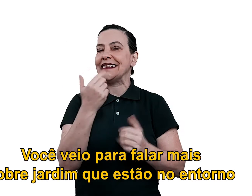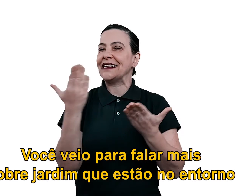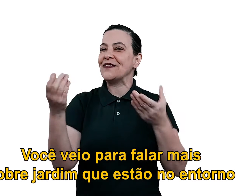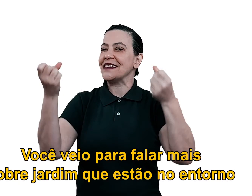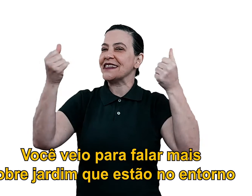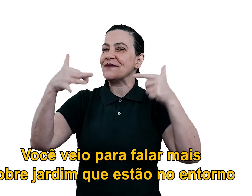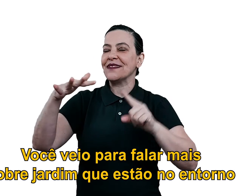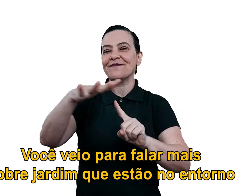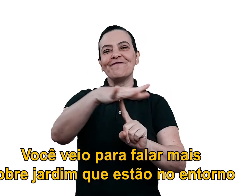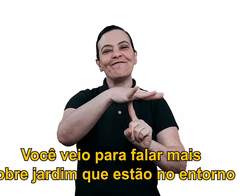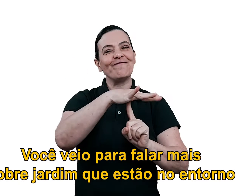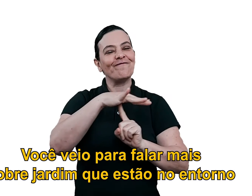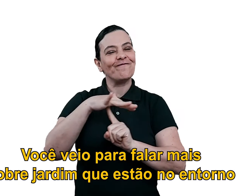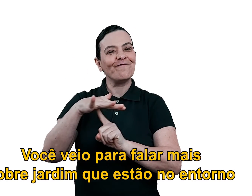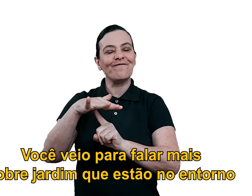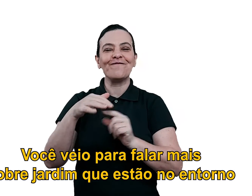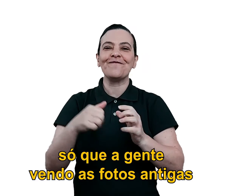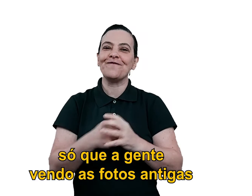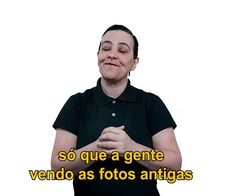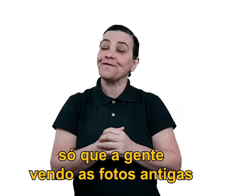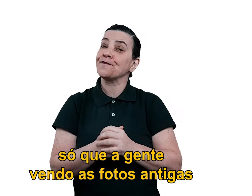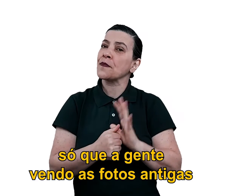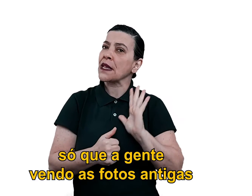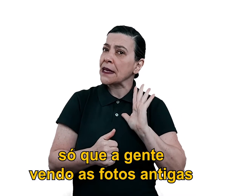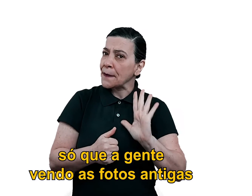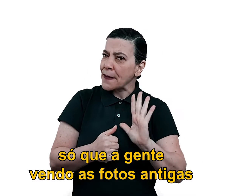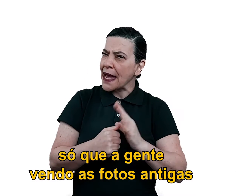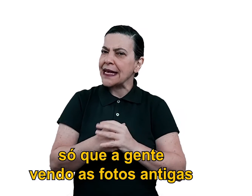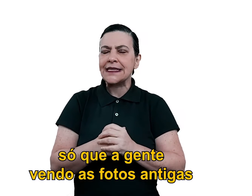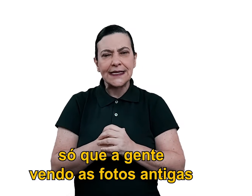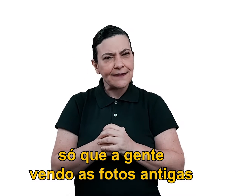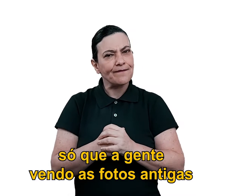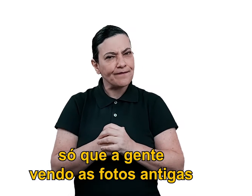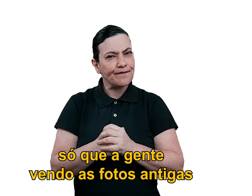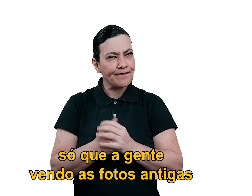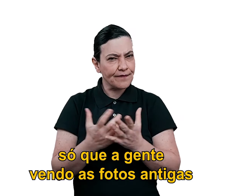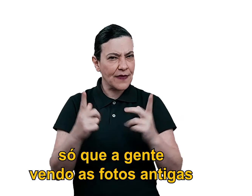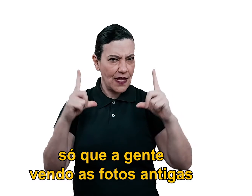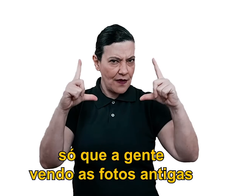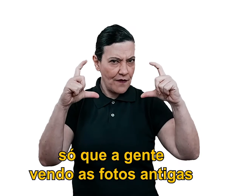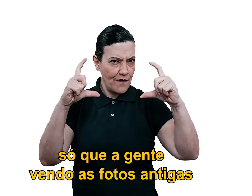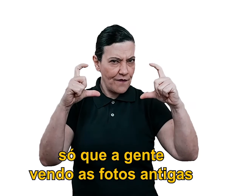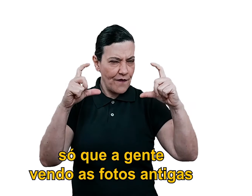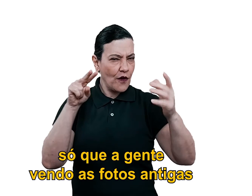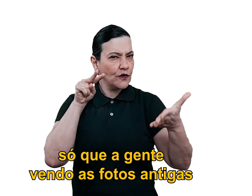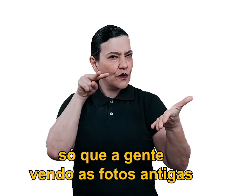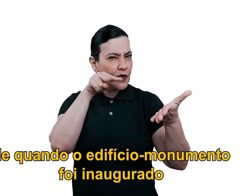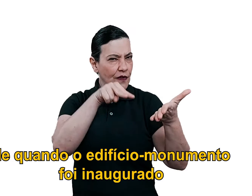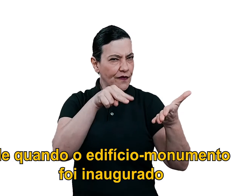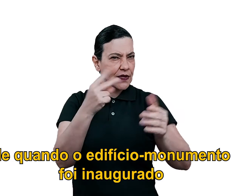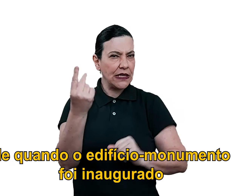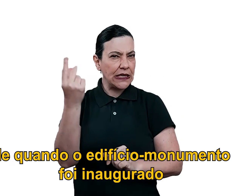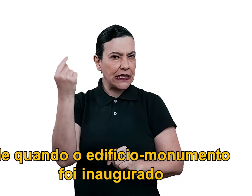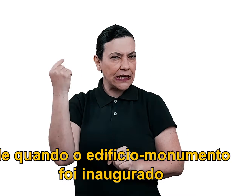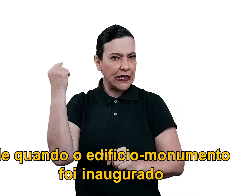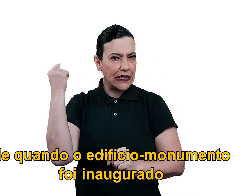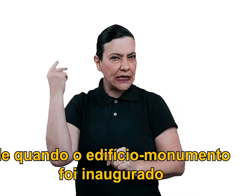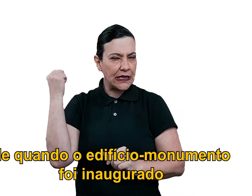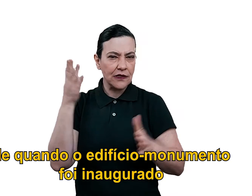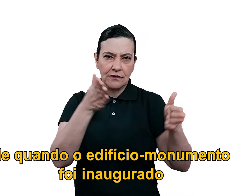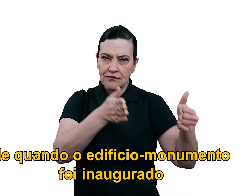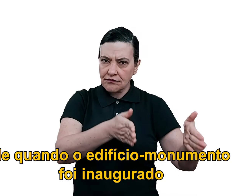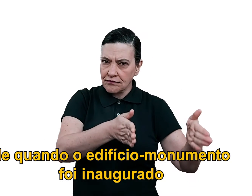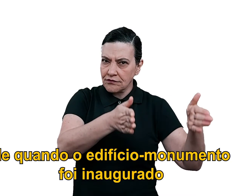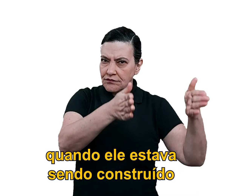falar mais sobre os jardins que estão aí em torno. Só que a gente, vendo as fotos antigas, né? De quando o edifício monumento